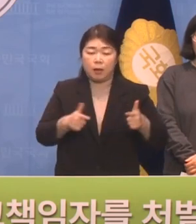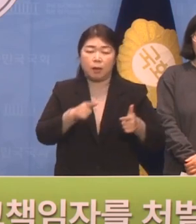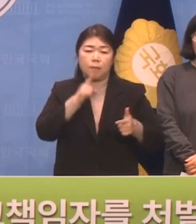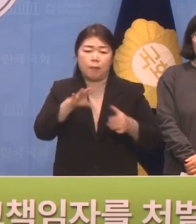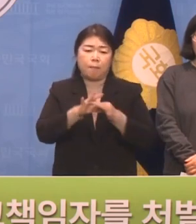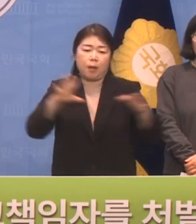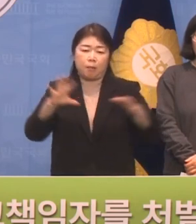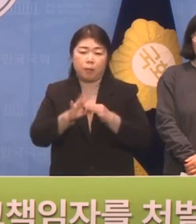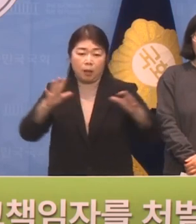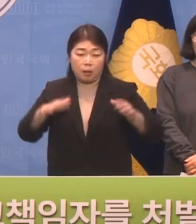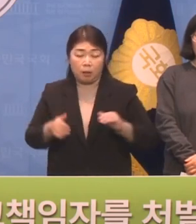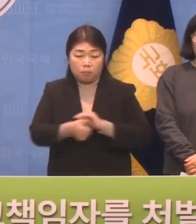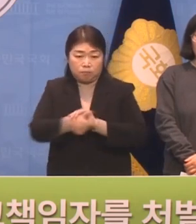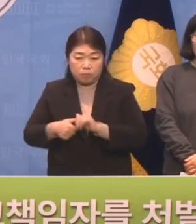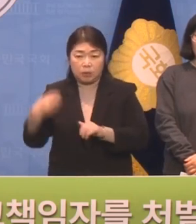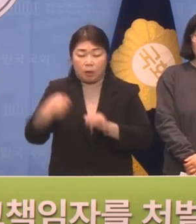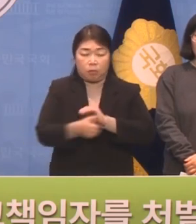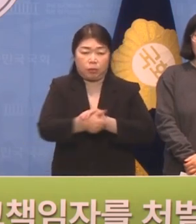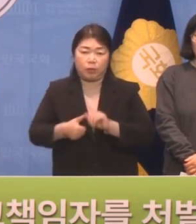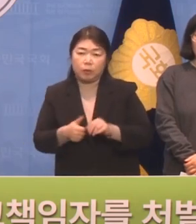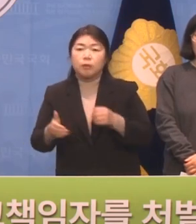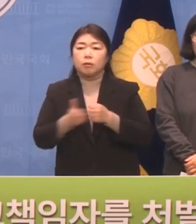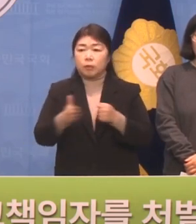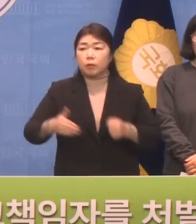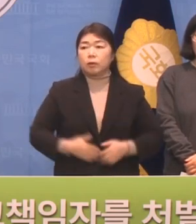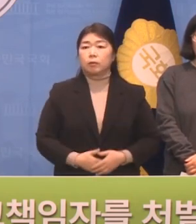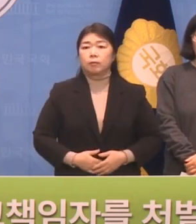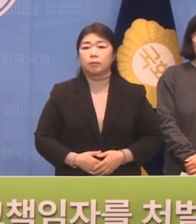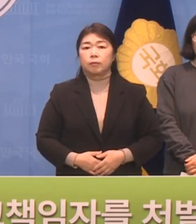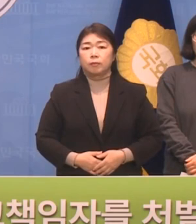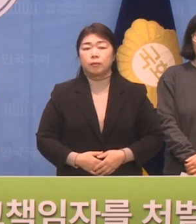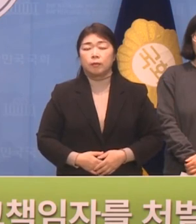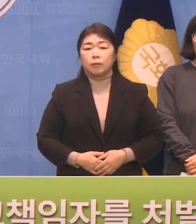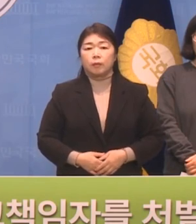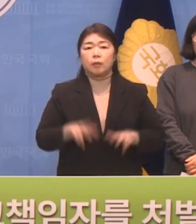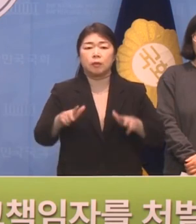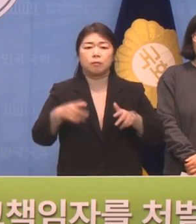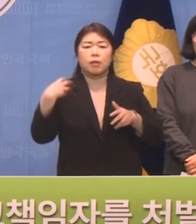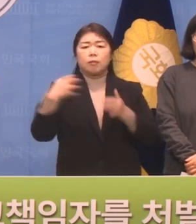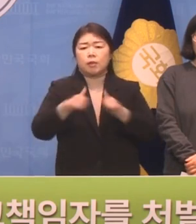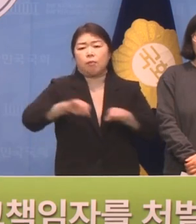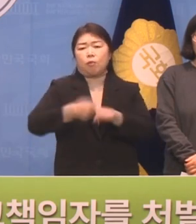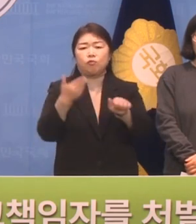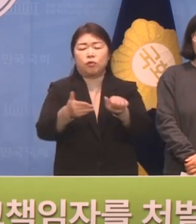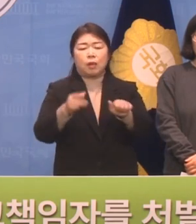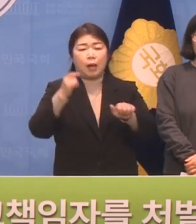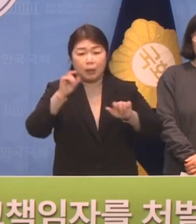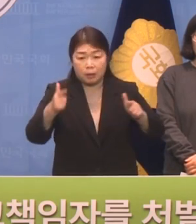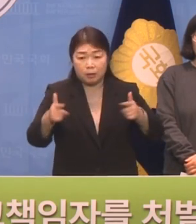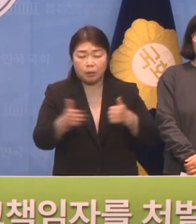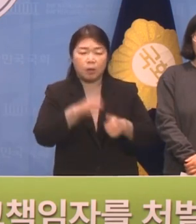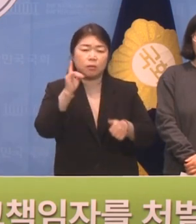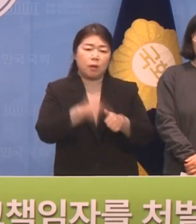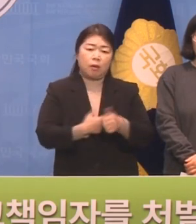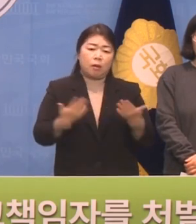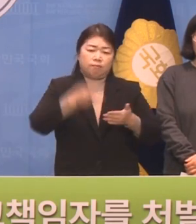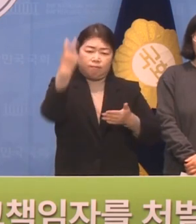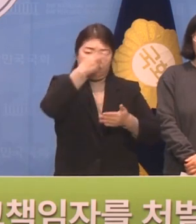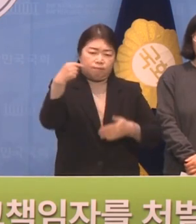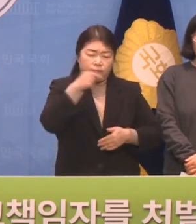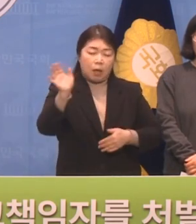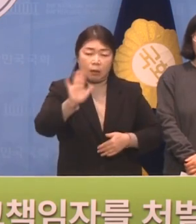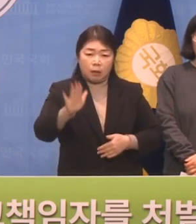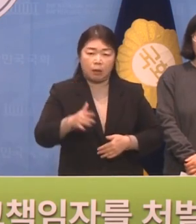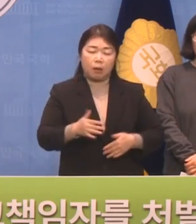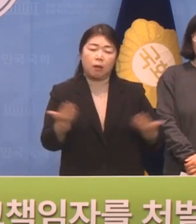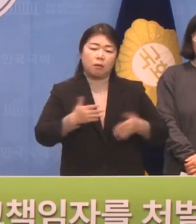조사를 철저히 하여 꼬리 자르기를 용납할 수도 용납해서도 안 됩니다. 그들의 태만이 오송 참사를 비롯한 사회적